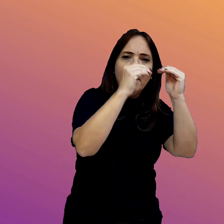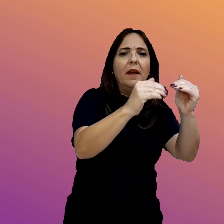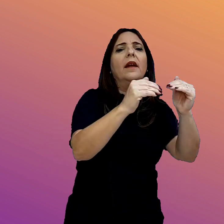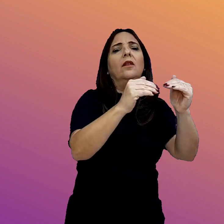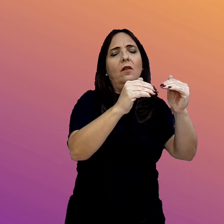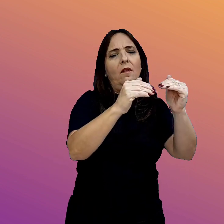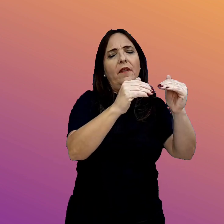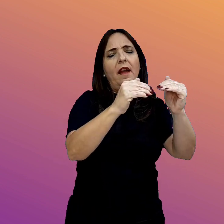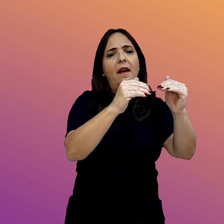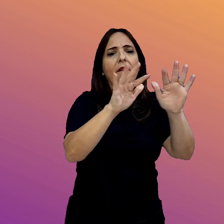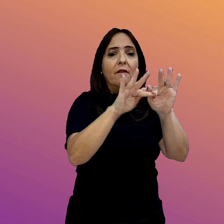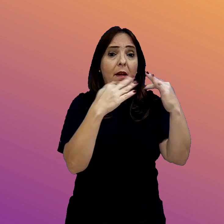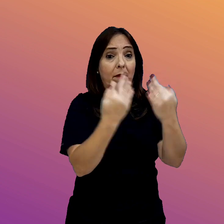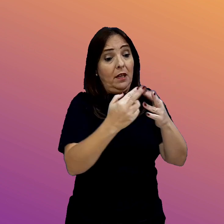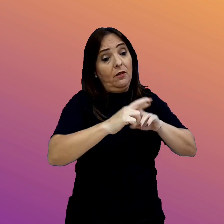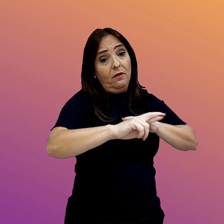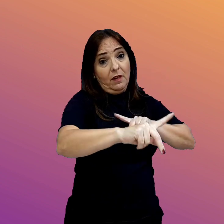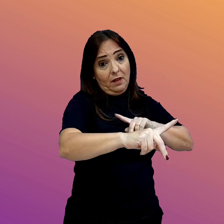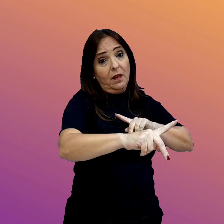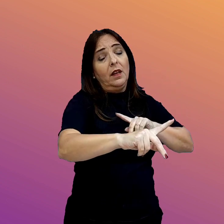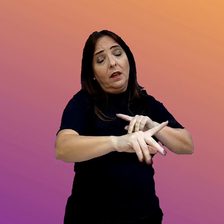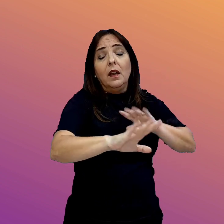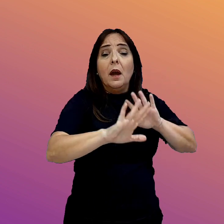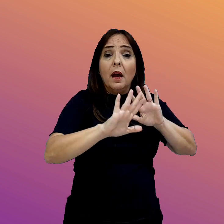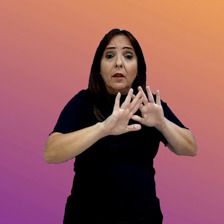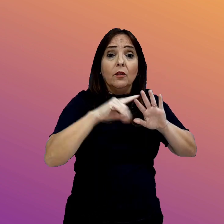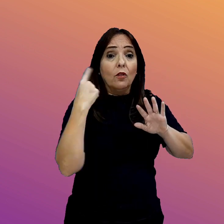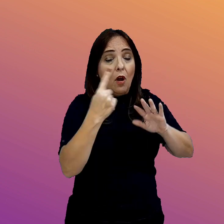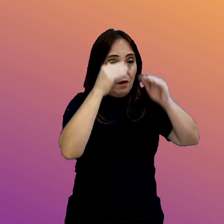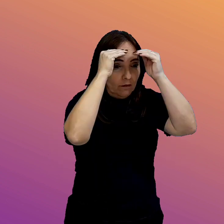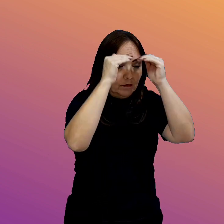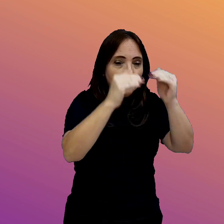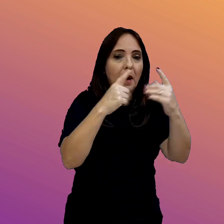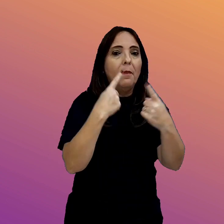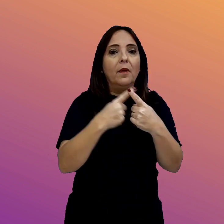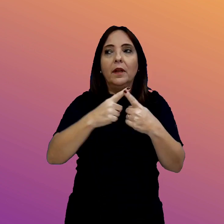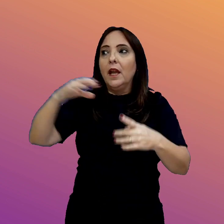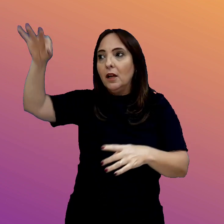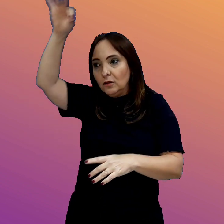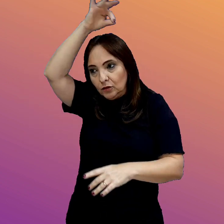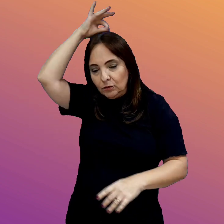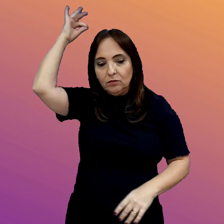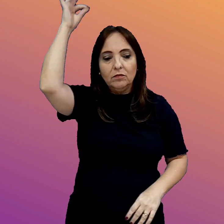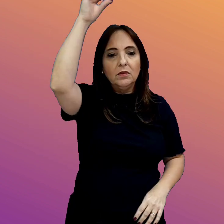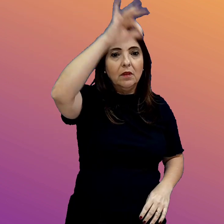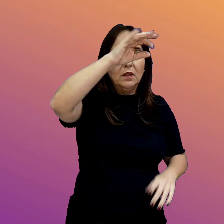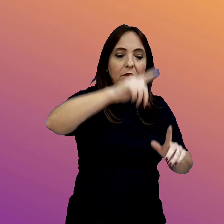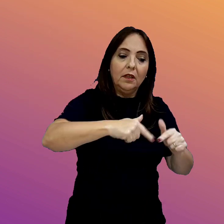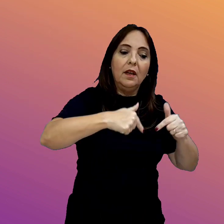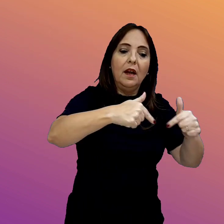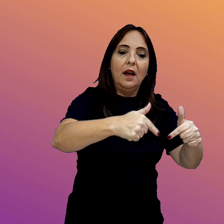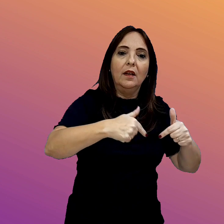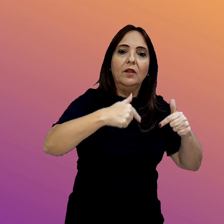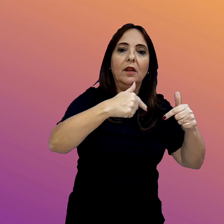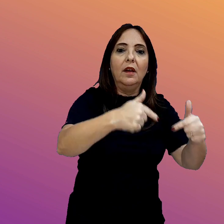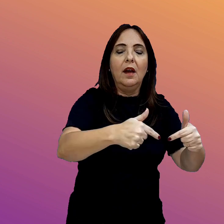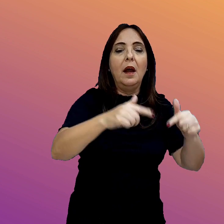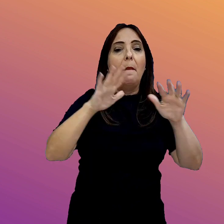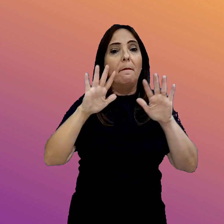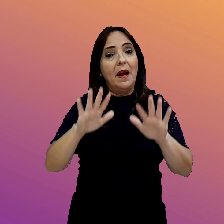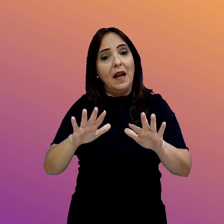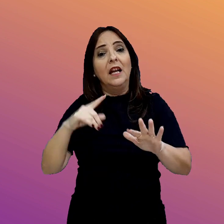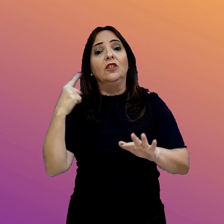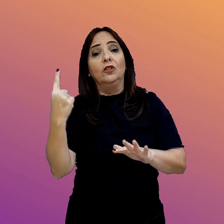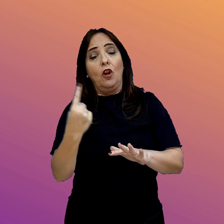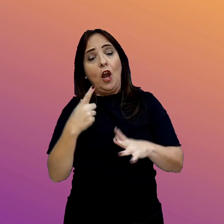igreja, porque quem transforma, quem faz a obra acontecer é o Espírito Santo, não somos nós, né? Mas nós não podemos abrir mão